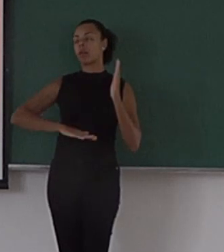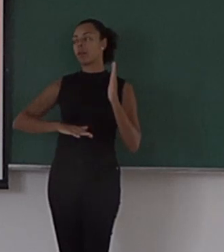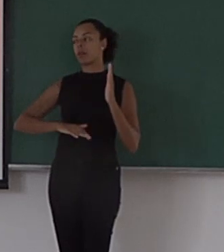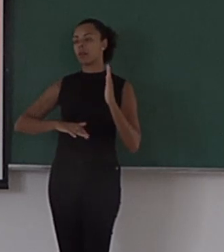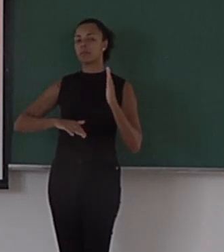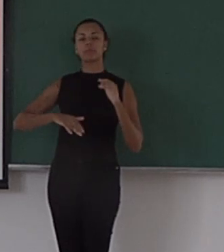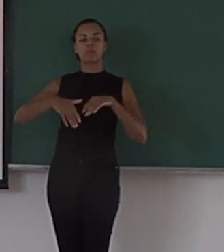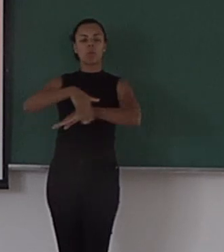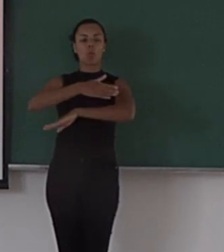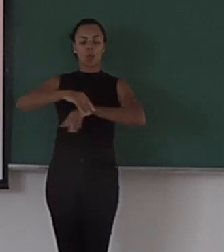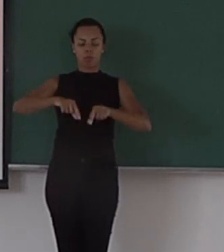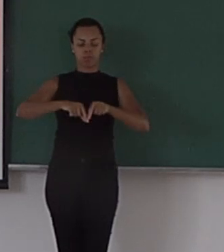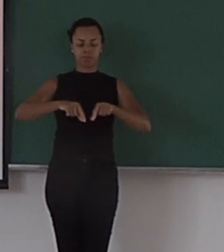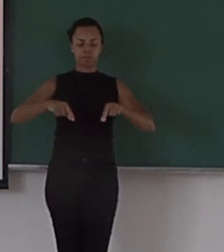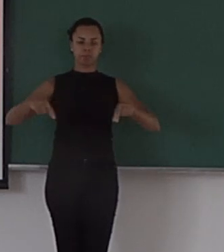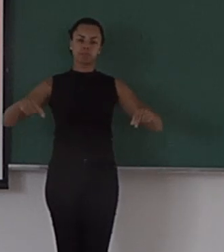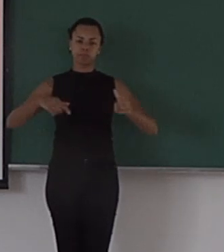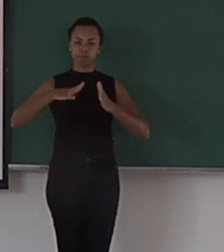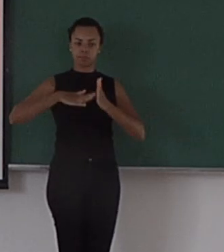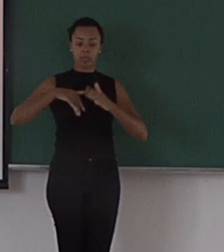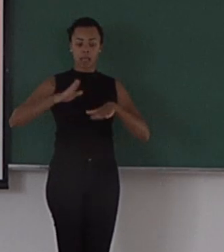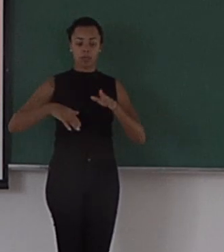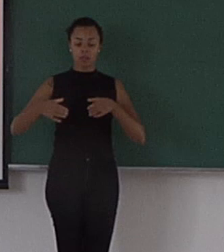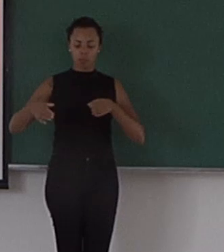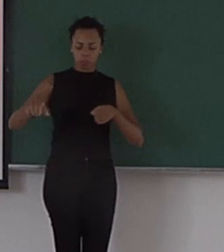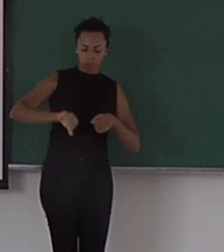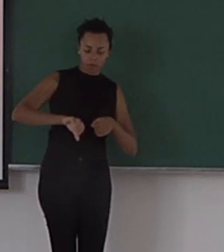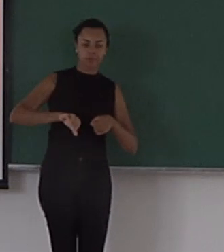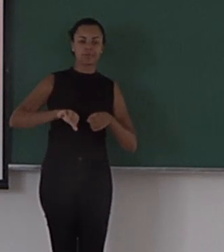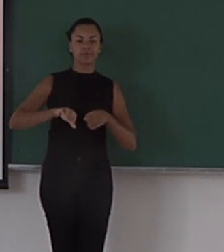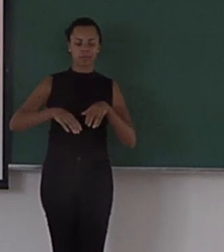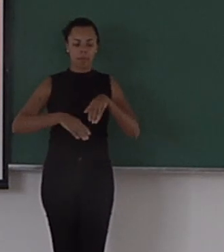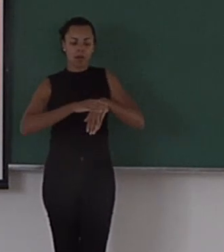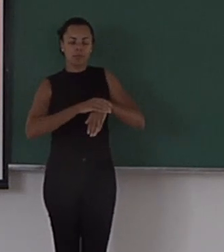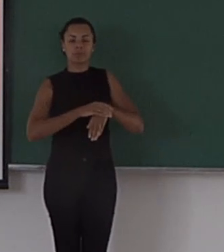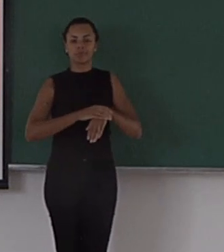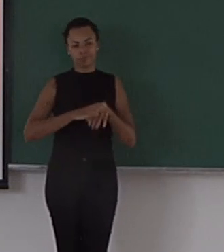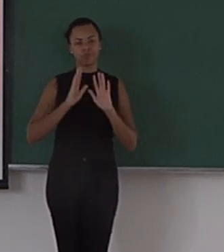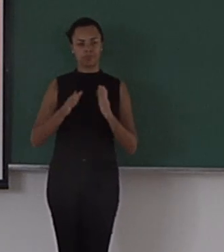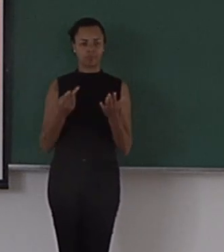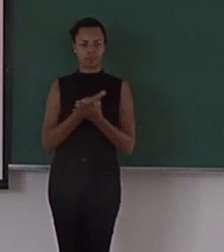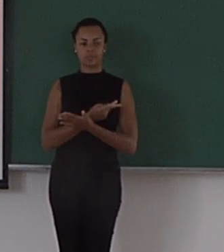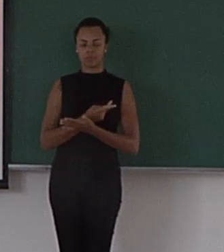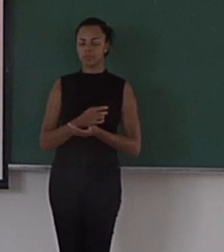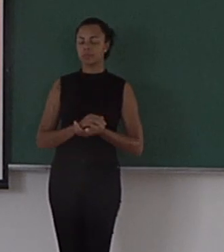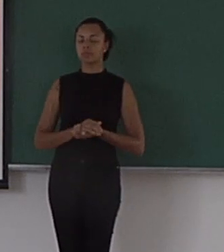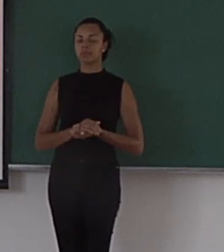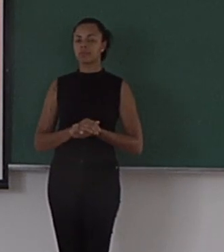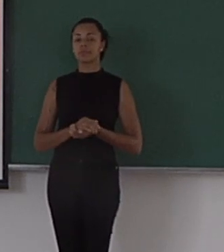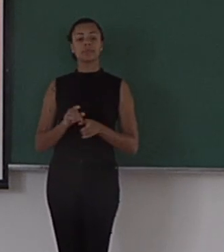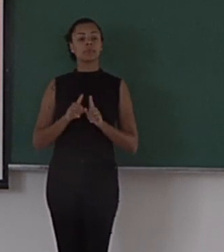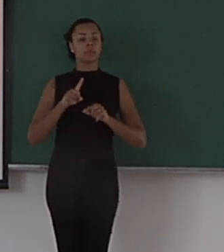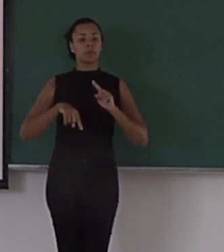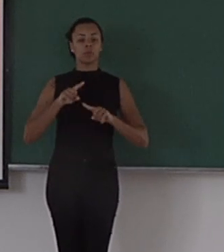o meio-fio da rua, né? Às vezes também derrama nele, cai dentro da bota. A gente já teve casos assim. E os produtos